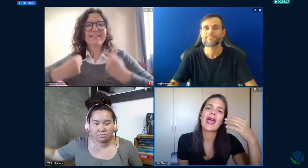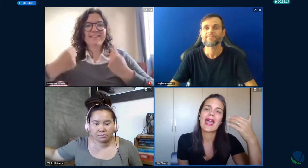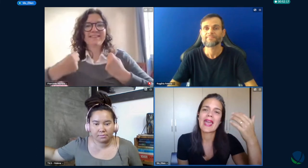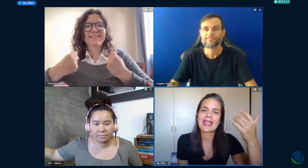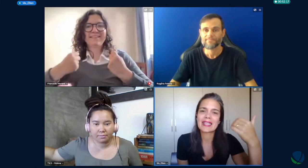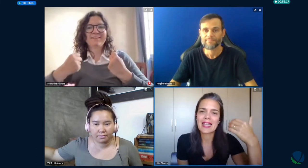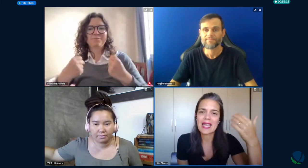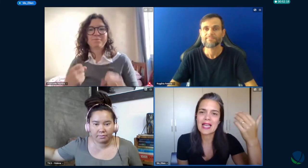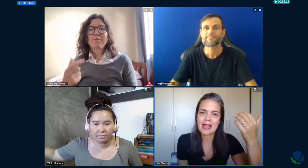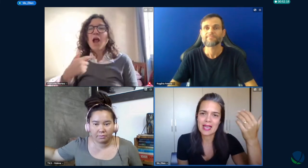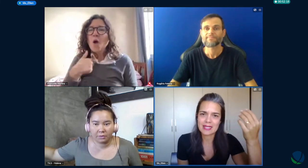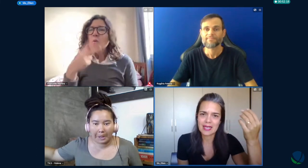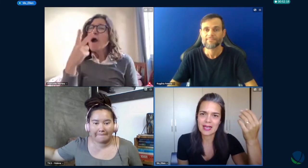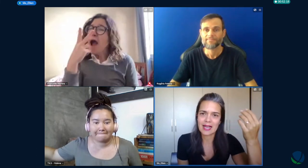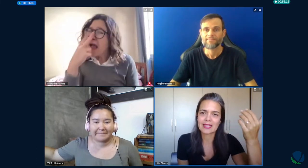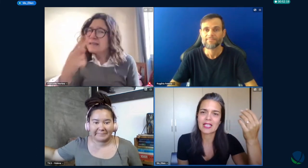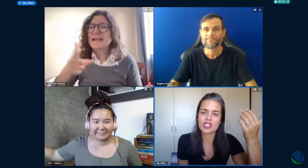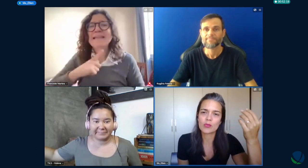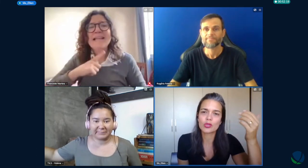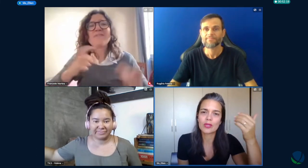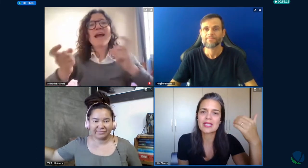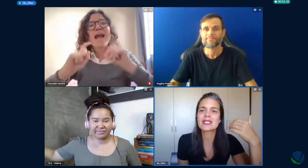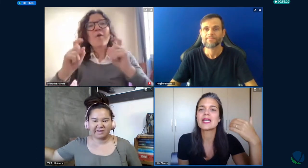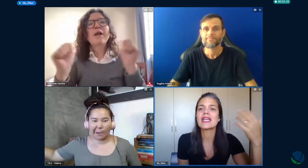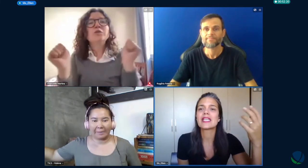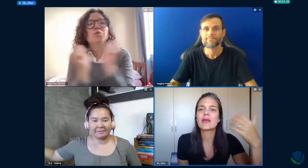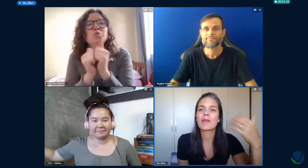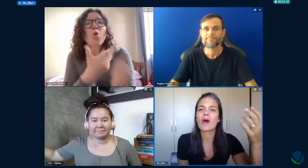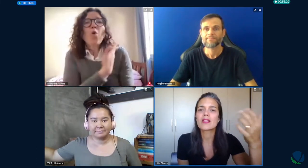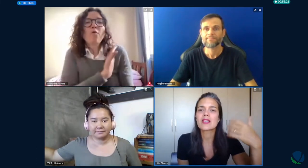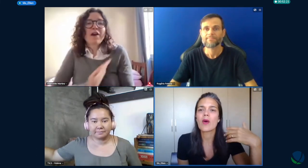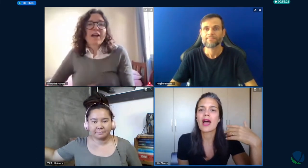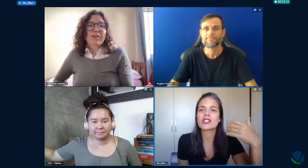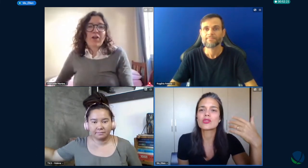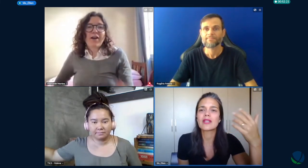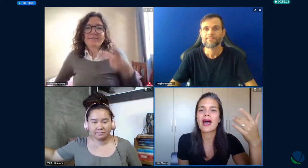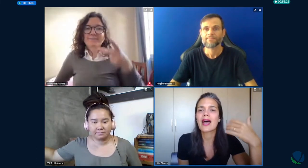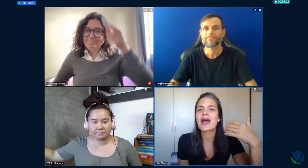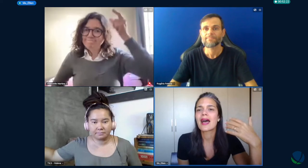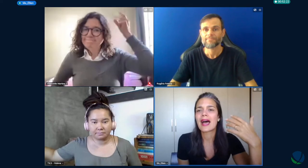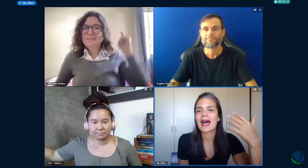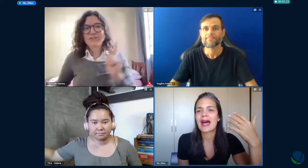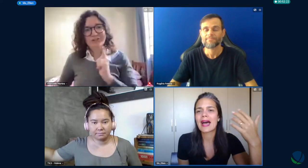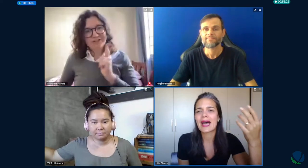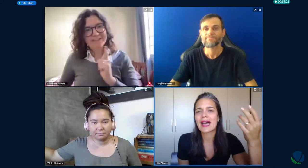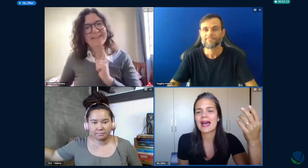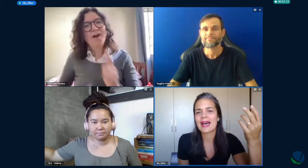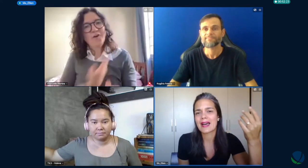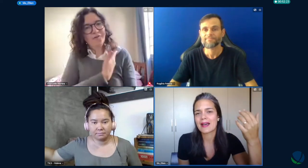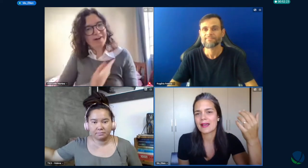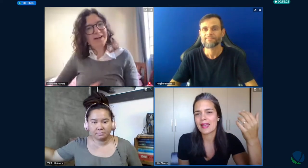surdas que tenham essa carteira de motorista que possam ajudar